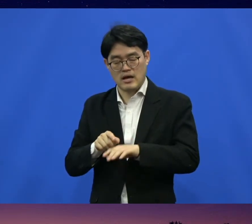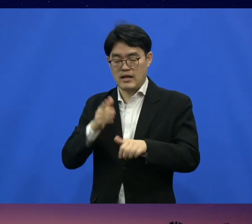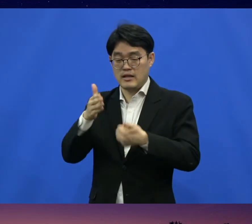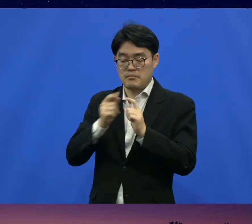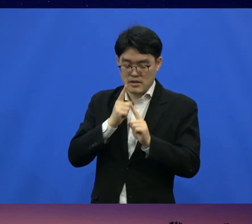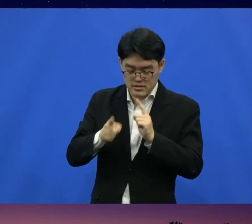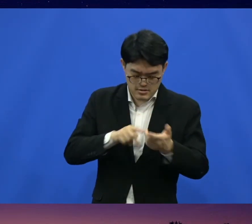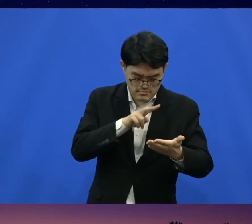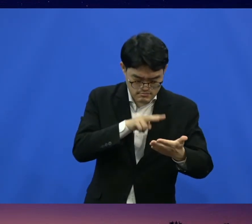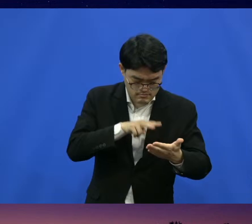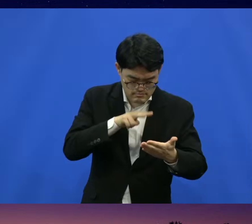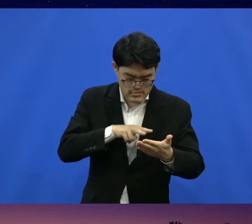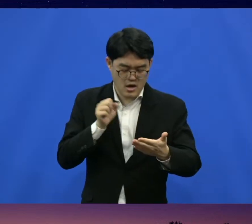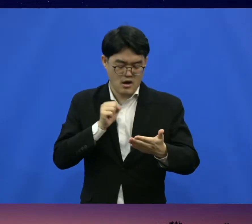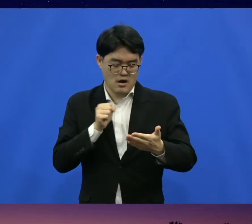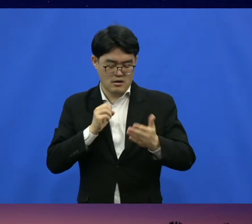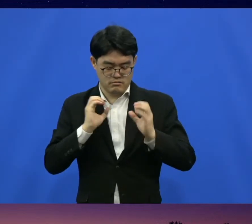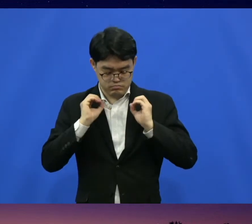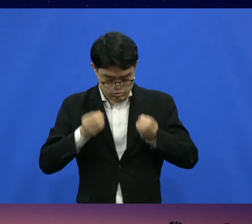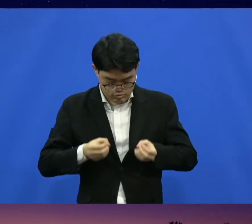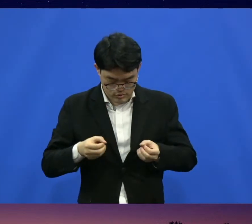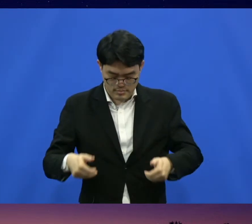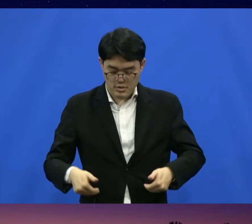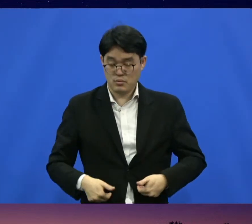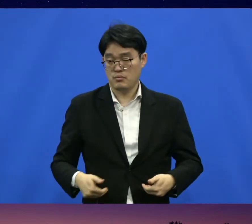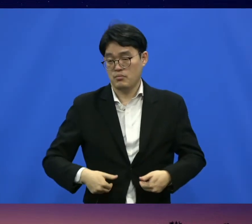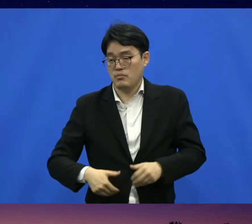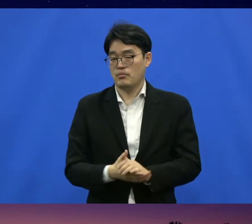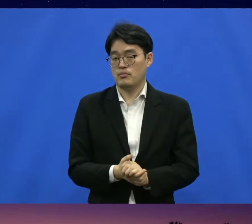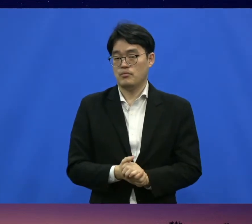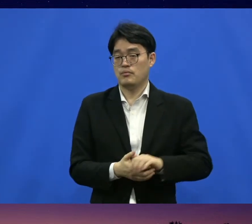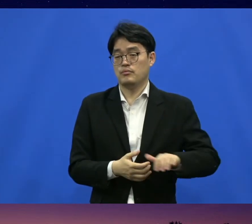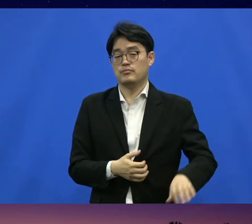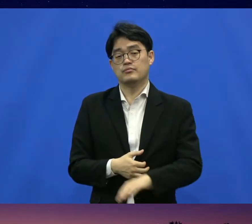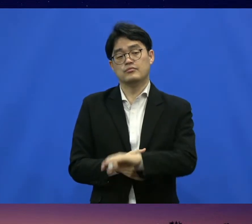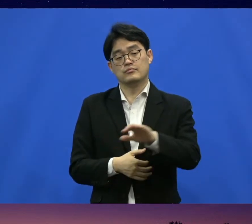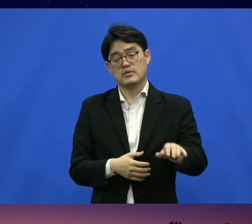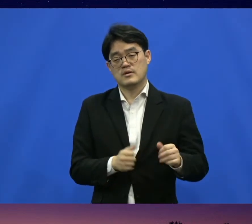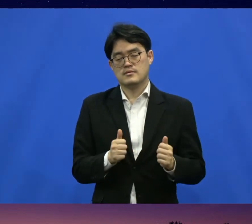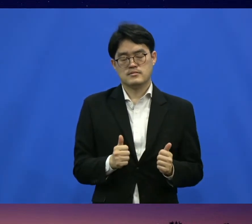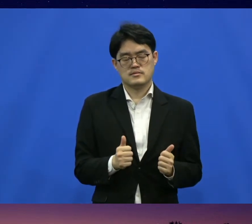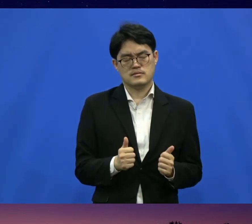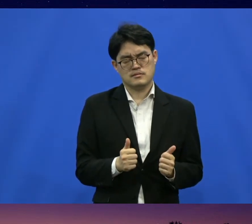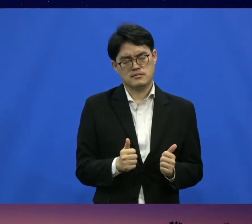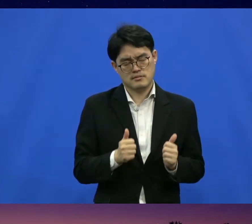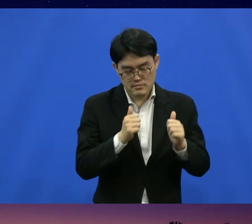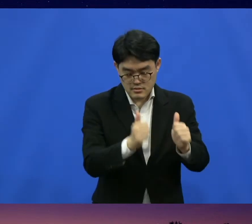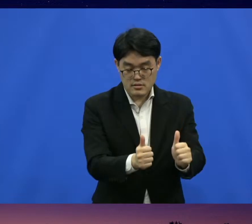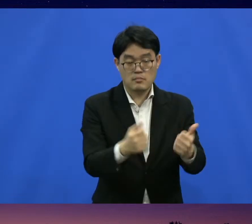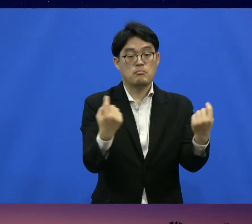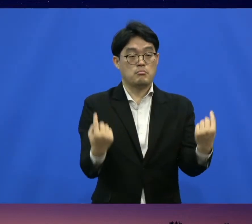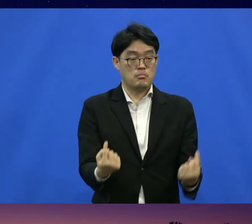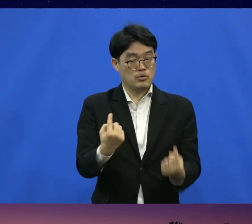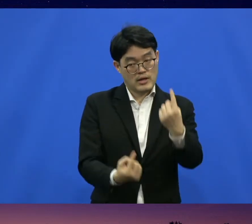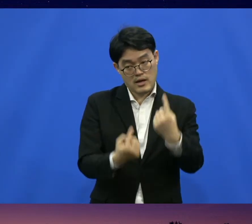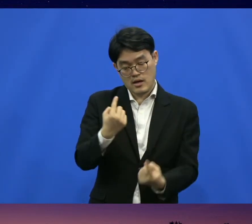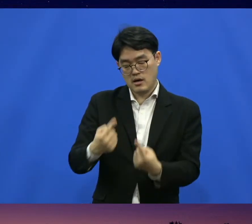거예요. 그러면 여러분, 우리가 중요한 것은 열심보다 언제나 하나님의 말씀이 앞서야